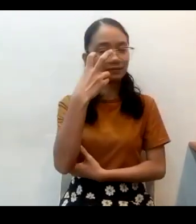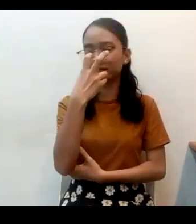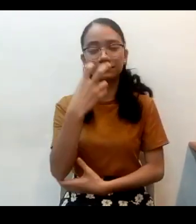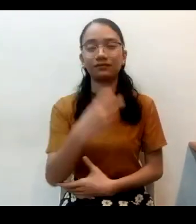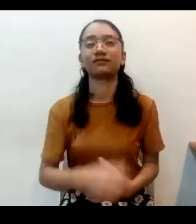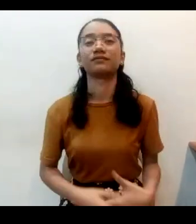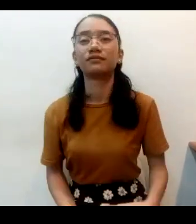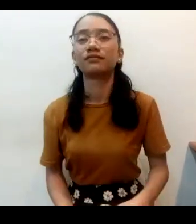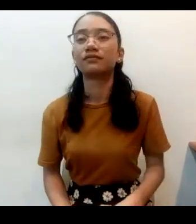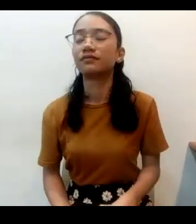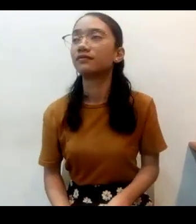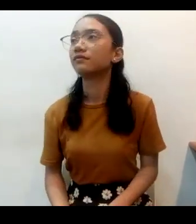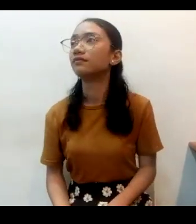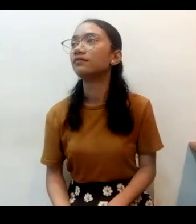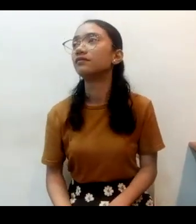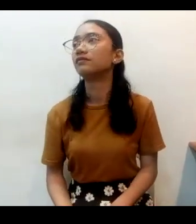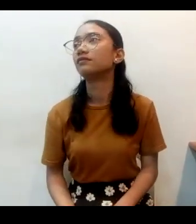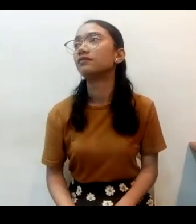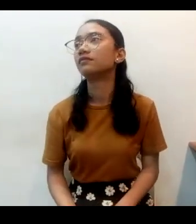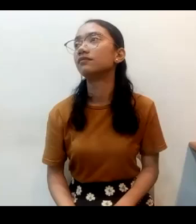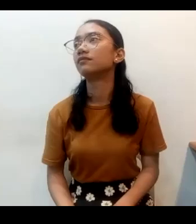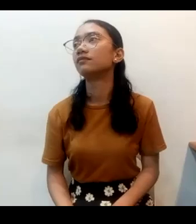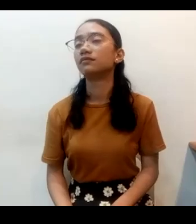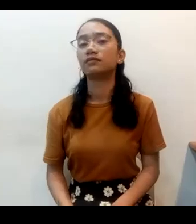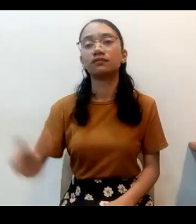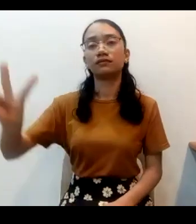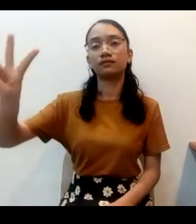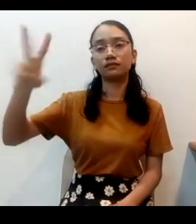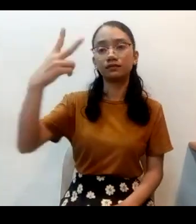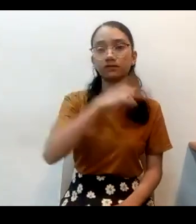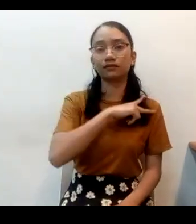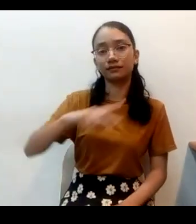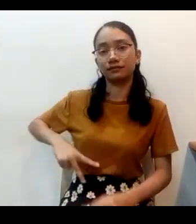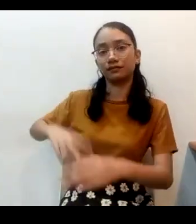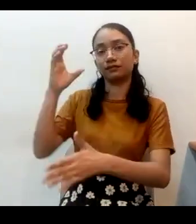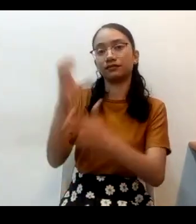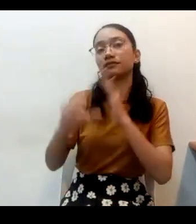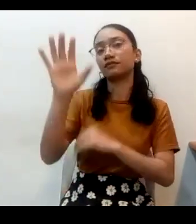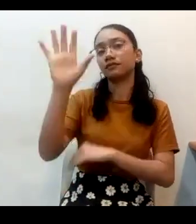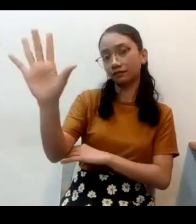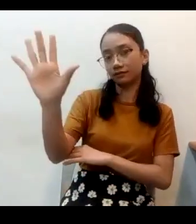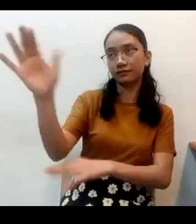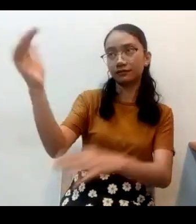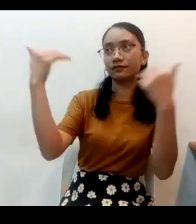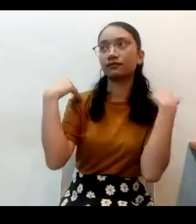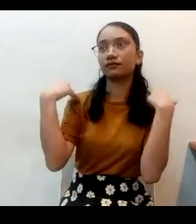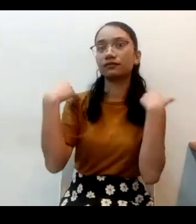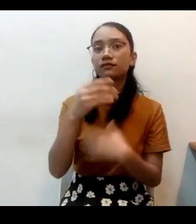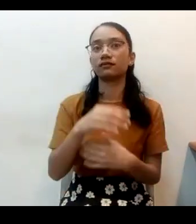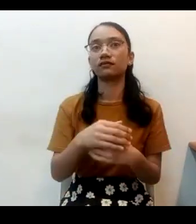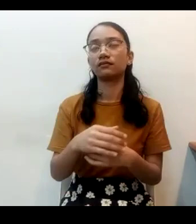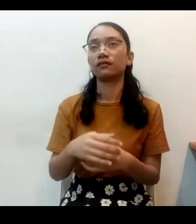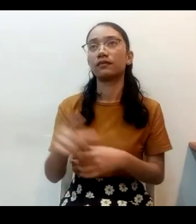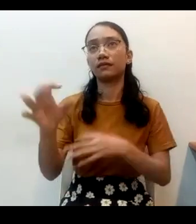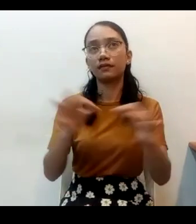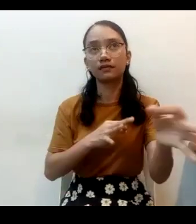po tayo bulag magpakilanman. In 2 Kings chapter 5, there is the commander Naaman. Kaya sa